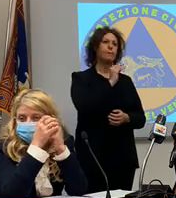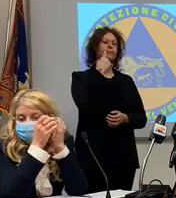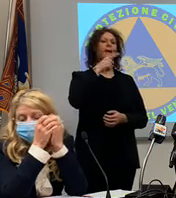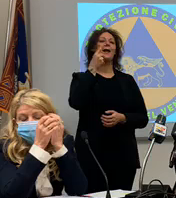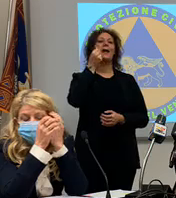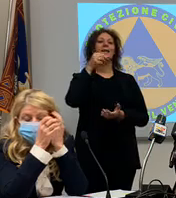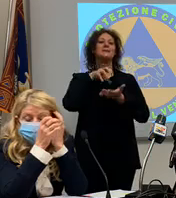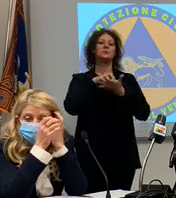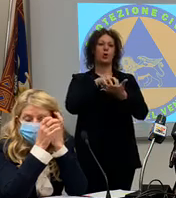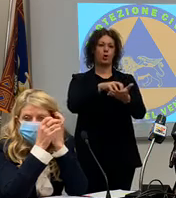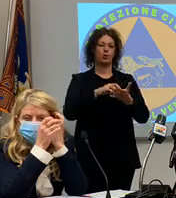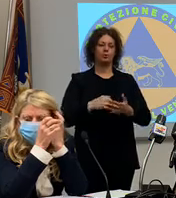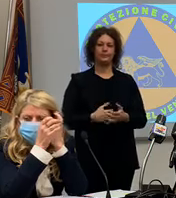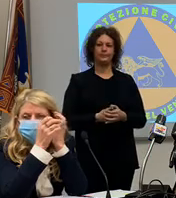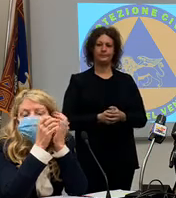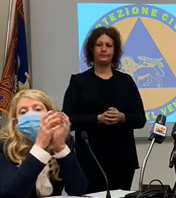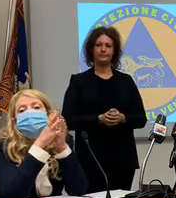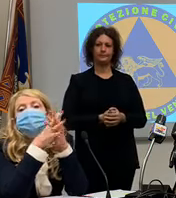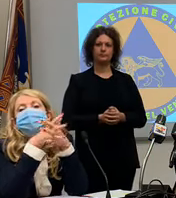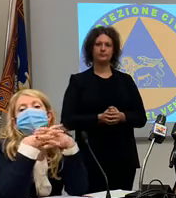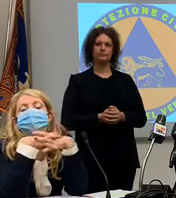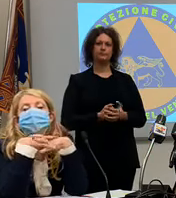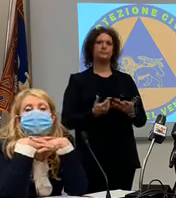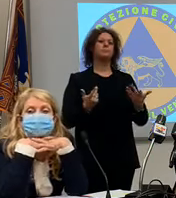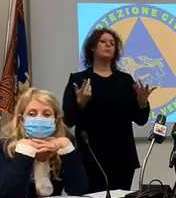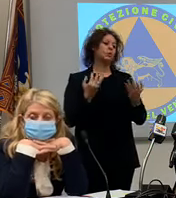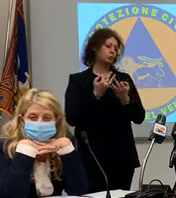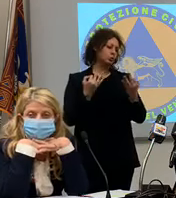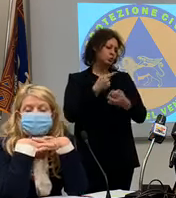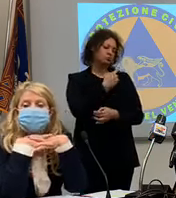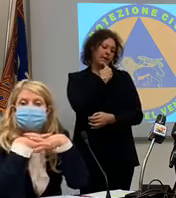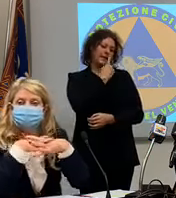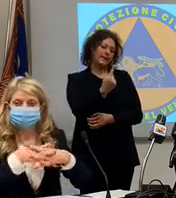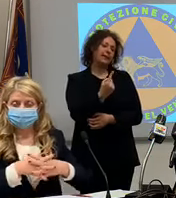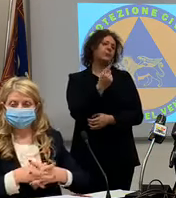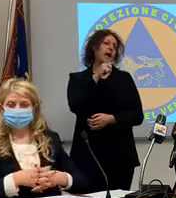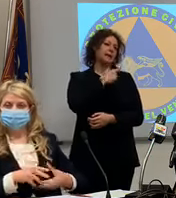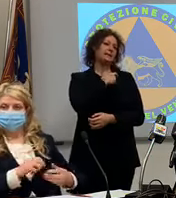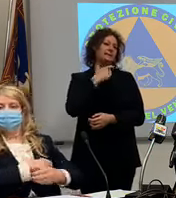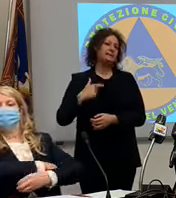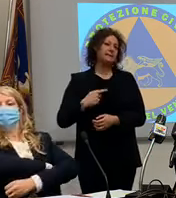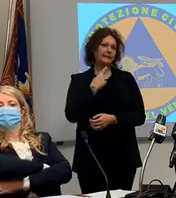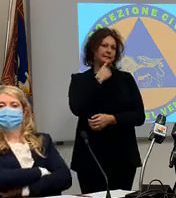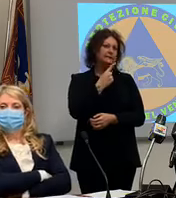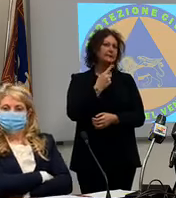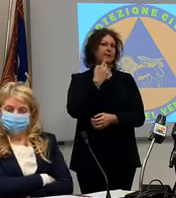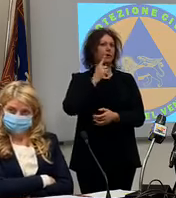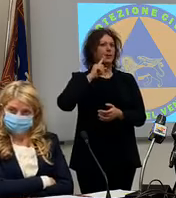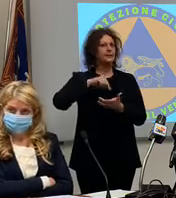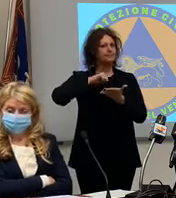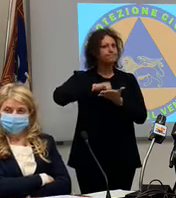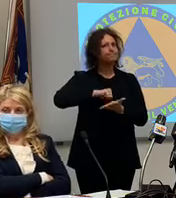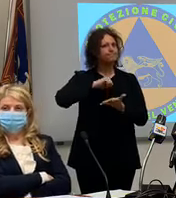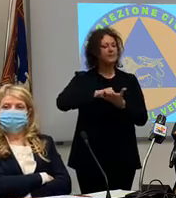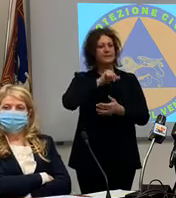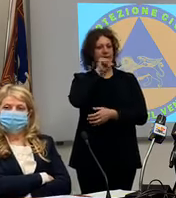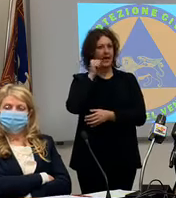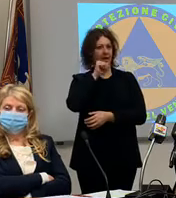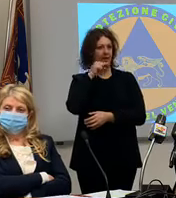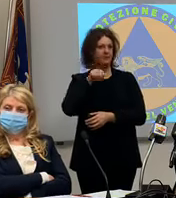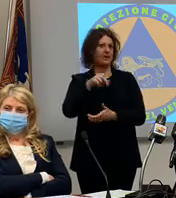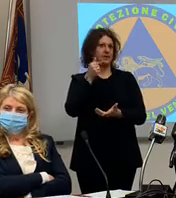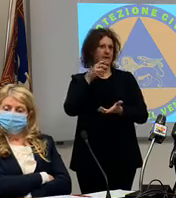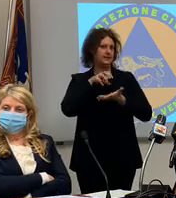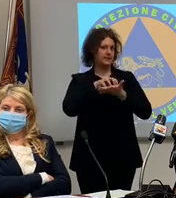Nel senso che giustamente i sindaci anche lei continuate a a battere su questo tasto però mi pare che si